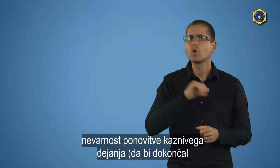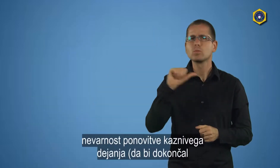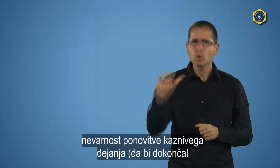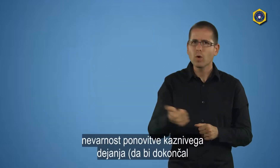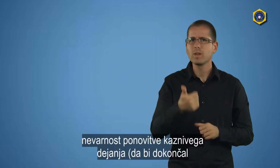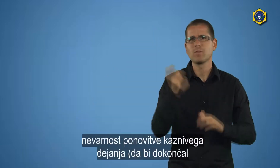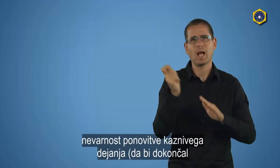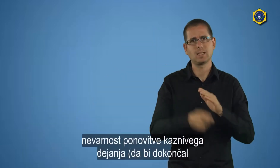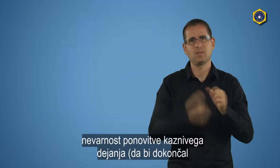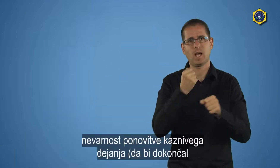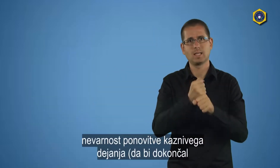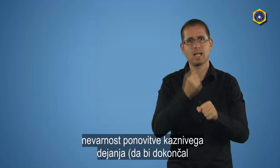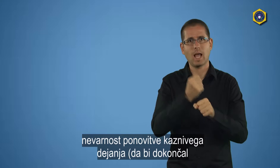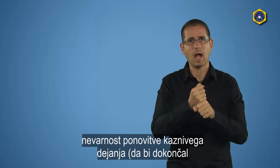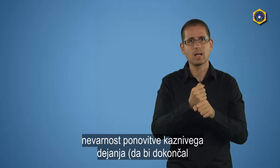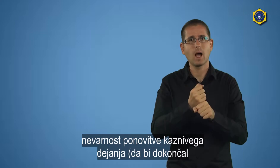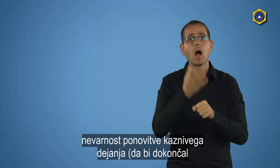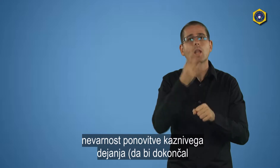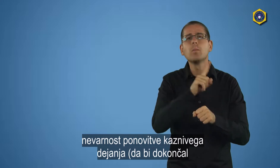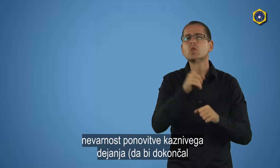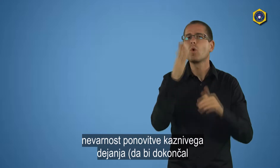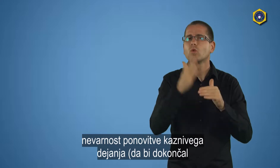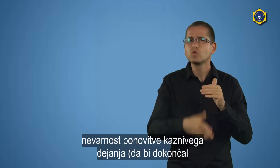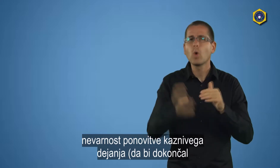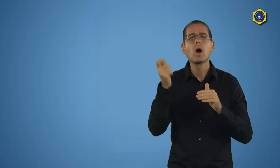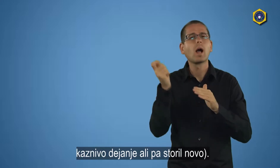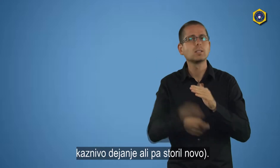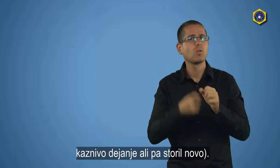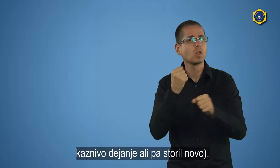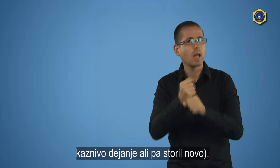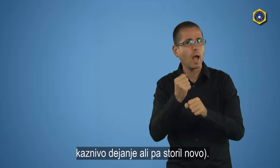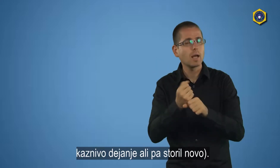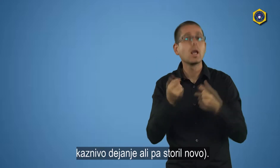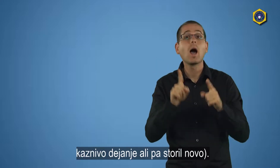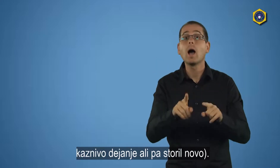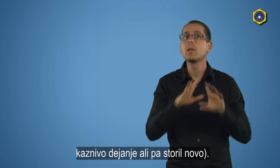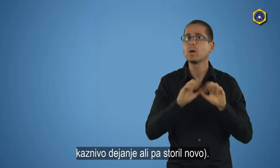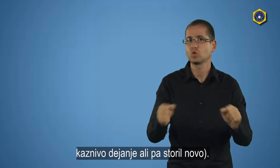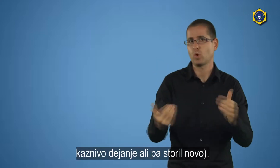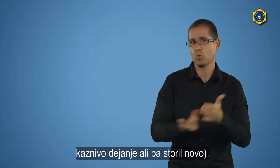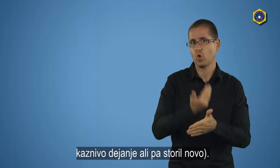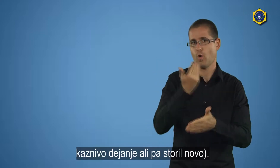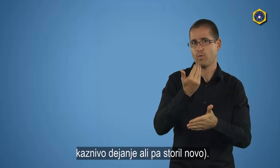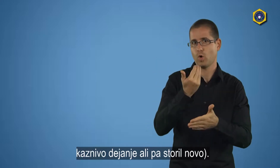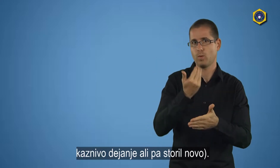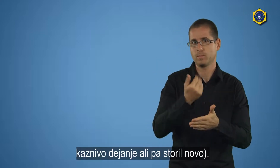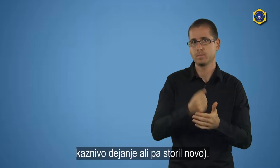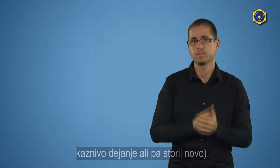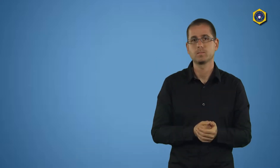Nevarnost ponovitve kaznivega dejanja, da bi dokončal kaznivo dejanje ali pa storil novo.